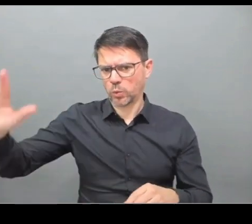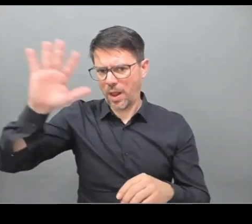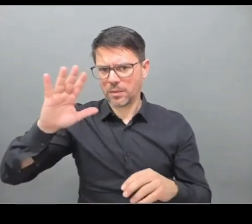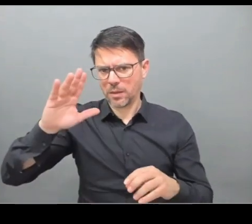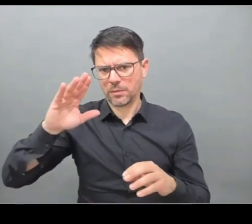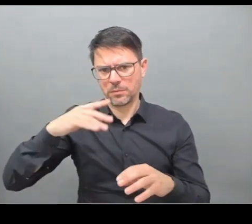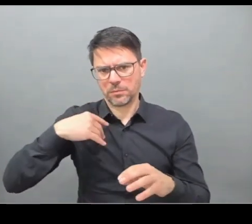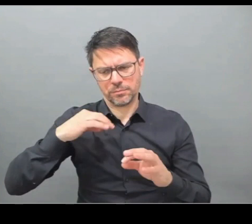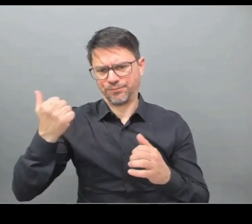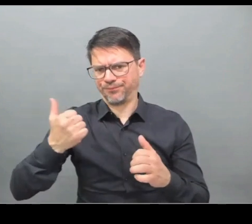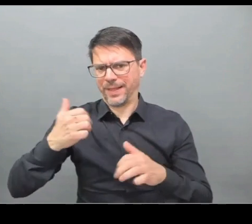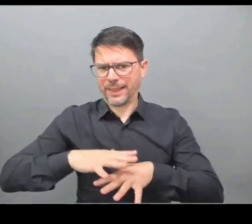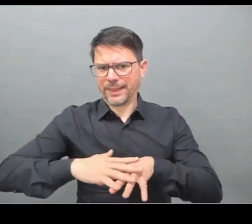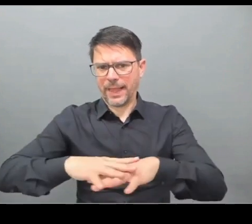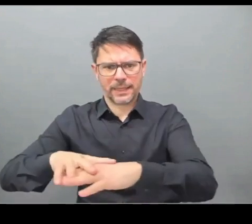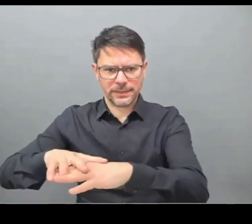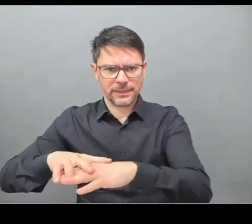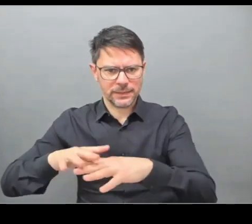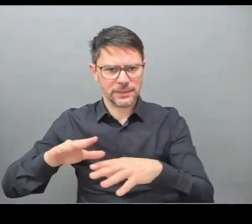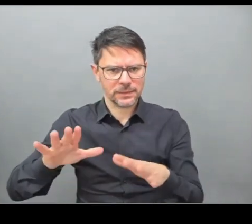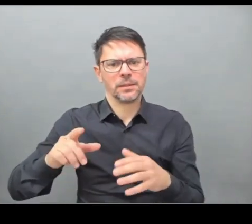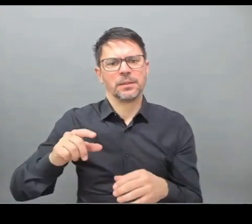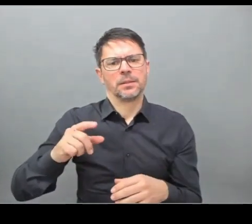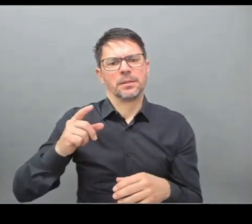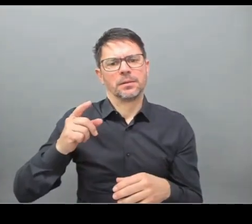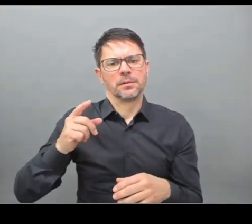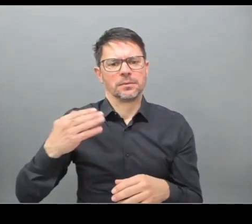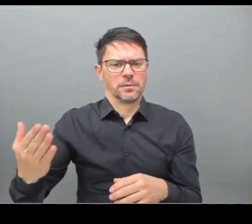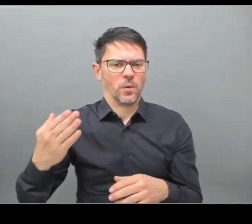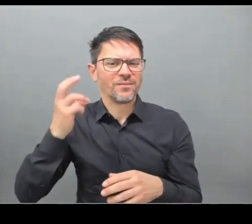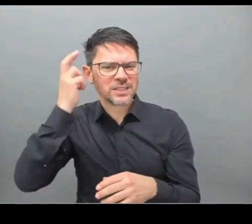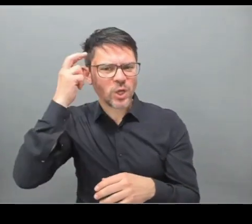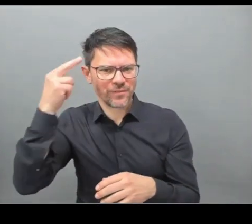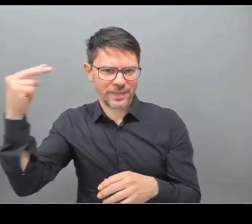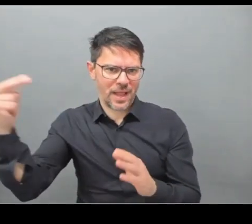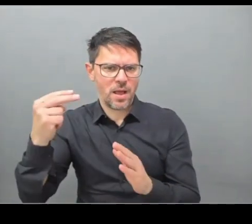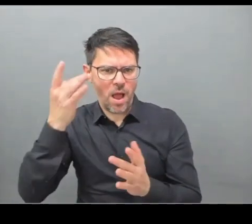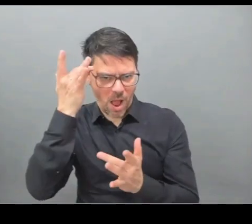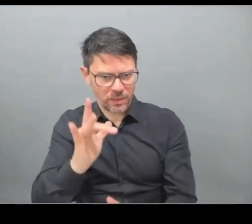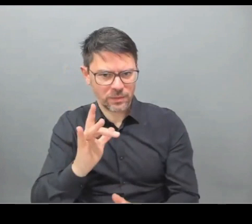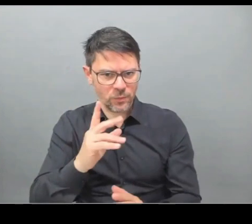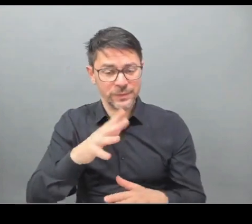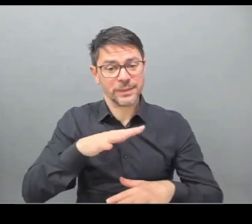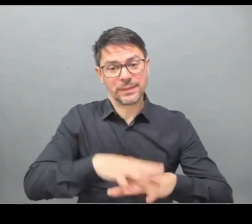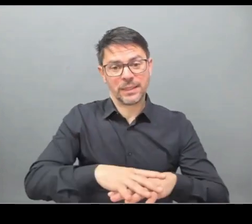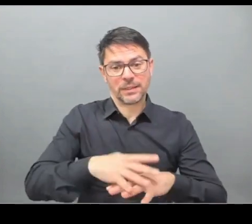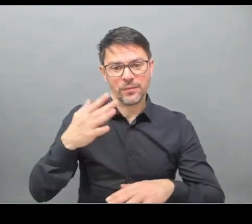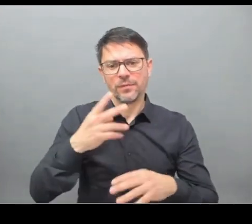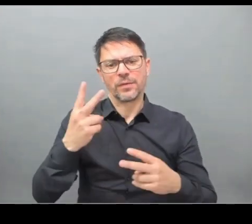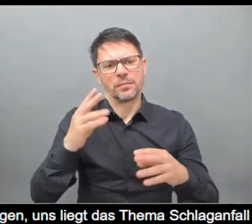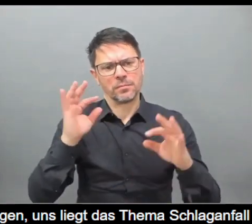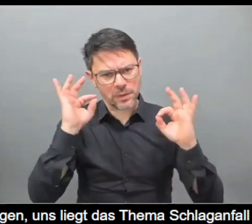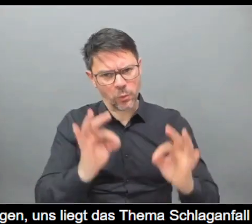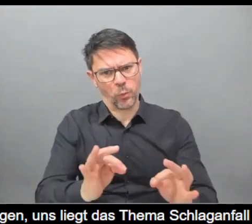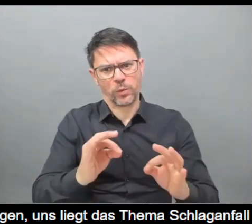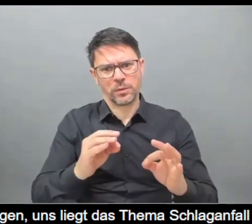runterzugehen, unter dem ganzen Erfahrungswissen, diese ganzen bewährten Dinge, nur weil eine Kommission sagt, naja, das ordnen wir jetzt anders und die Hälfte